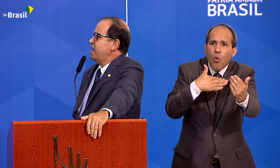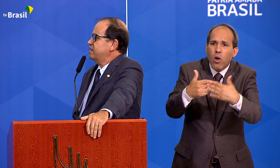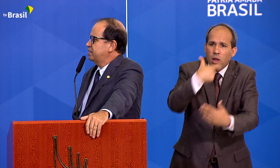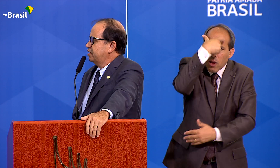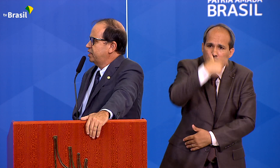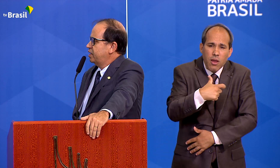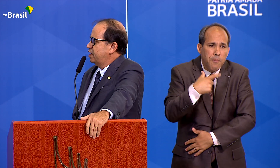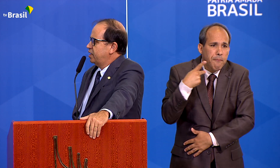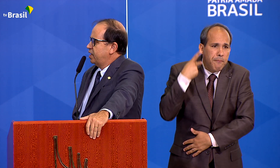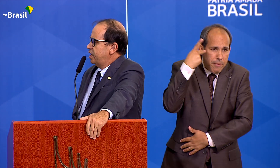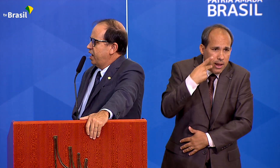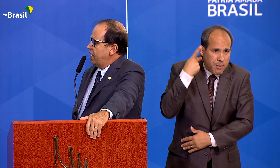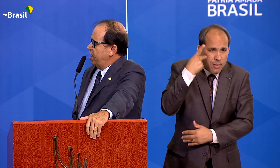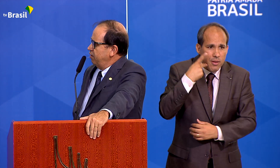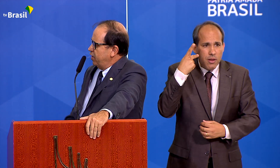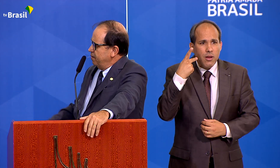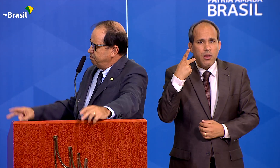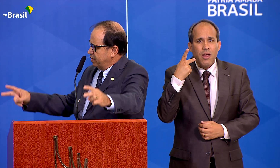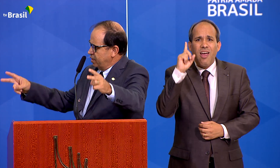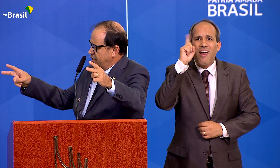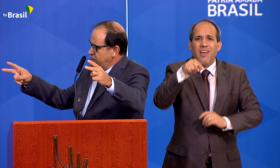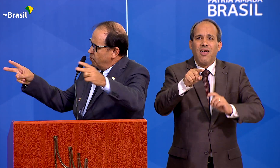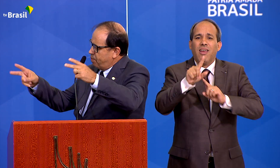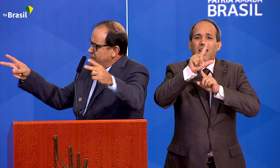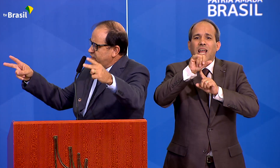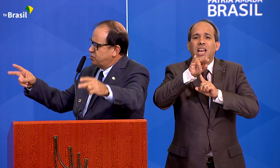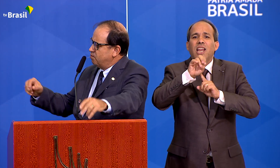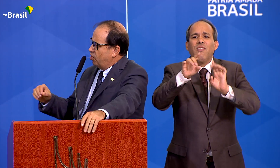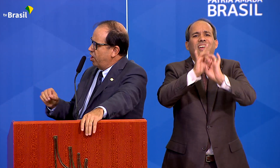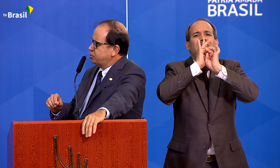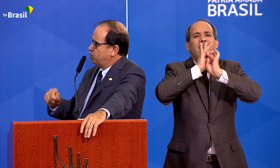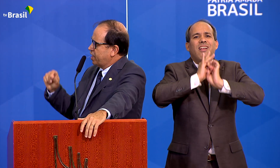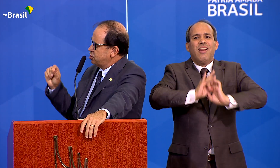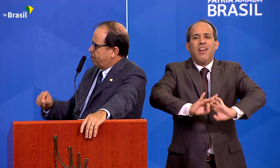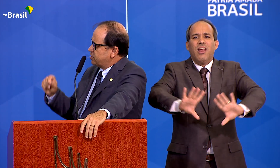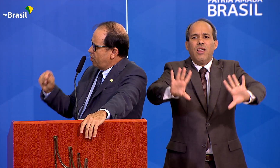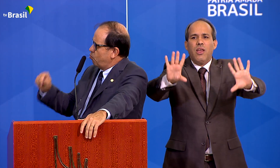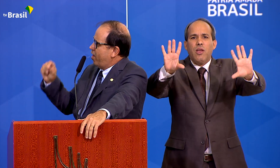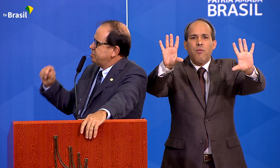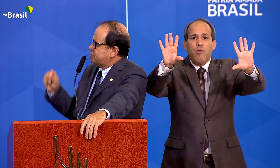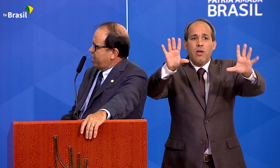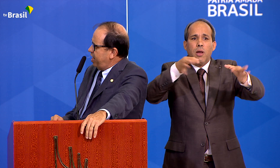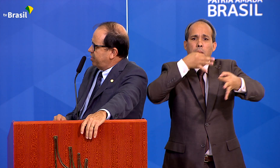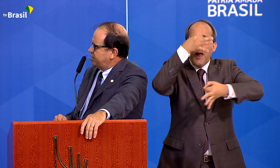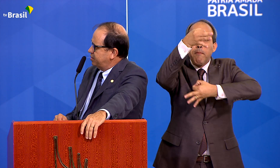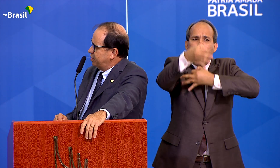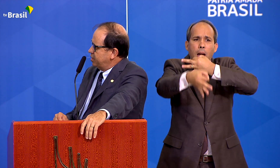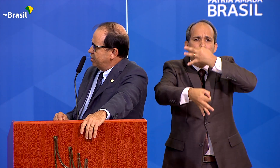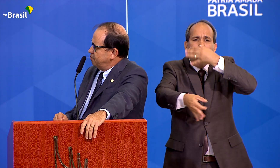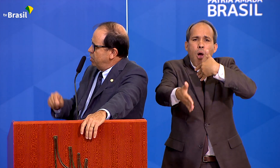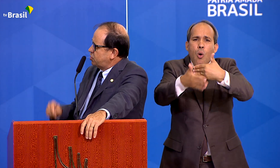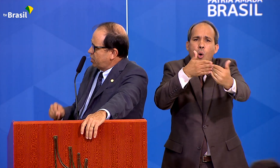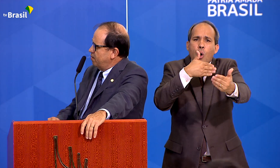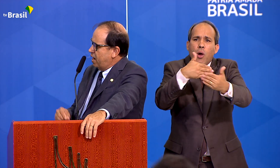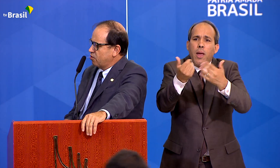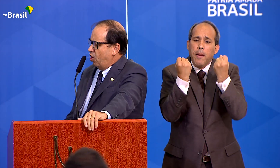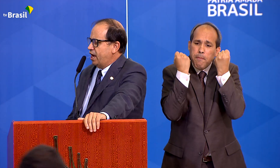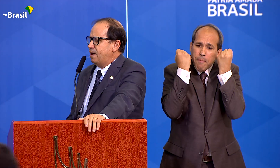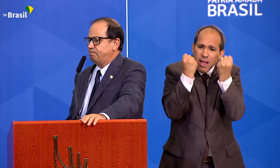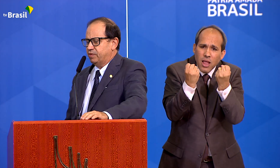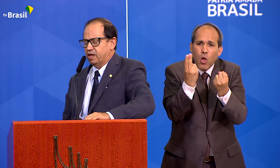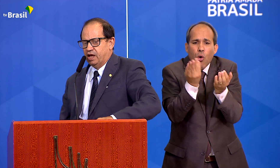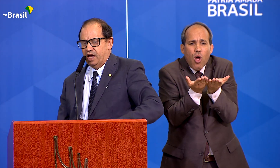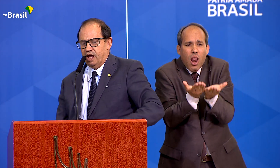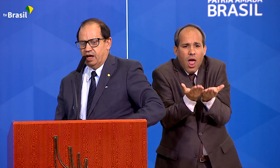parlamentar é livre e o peso etimológico da expressão quaisquer me